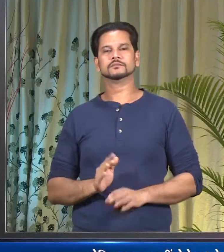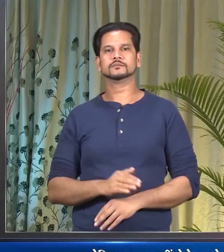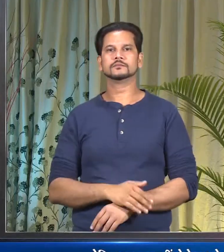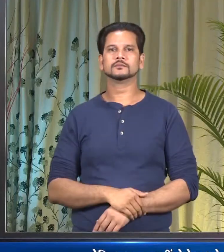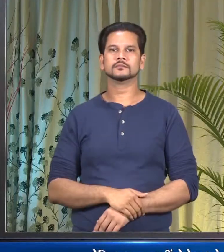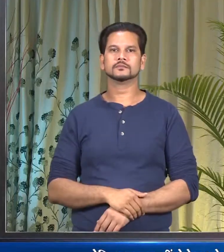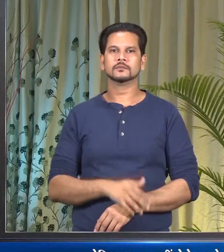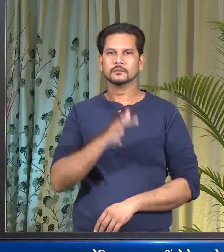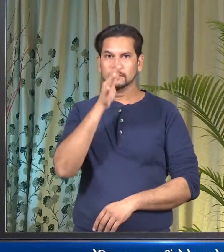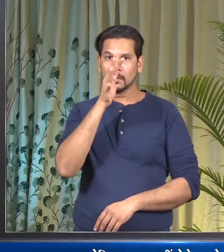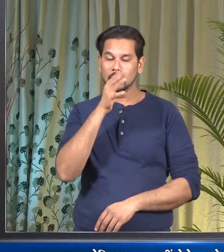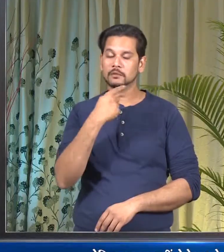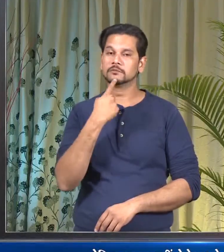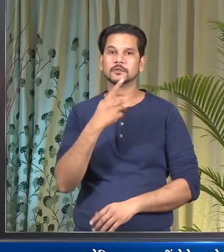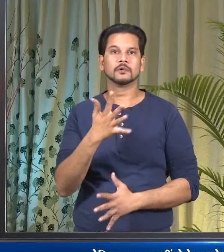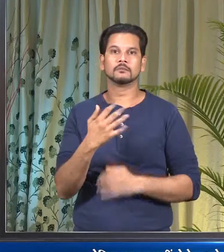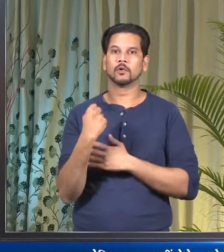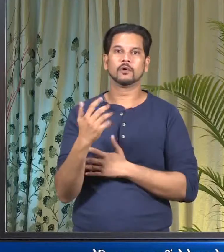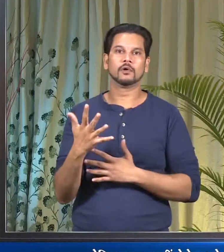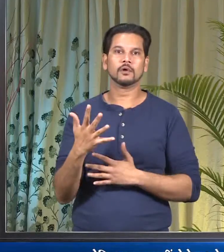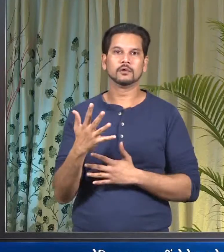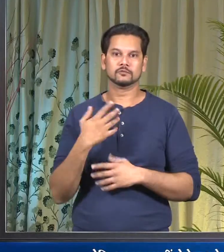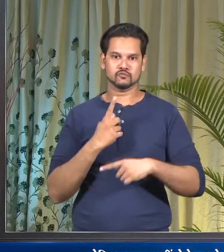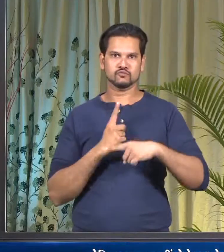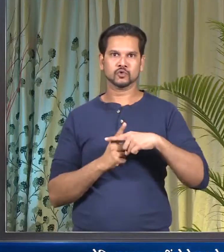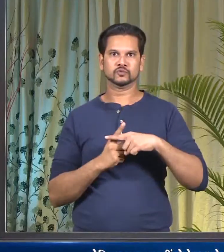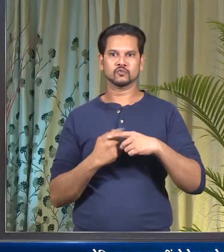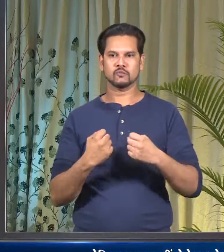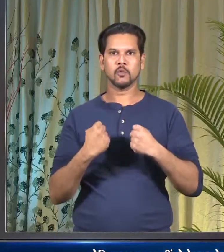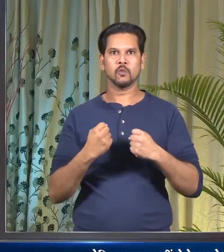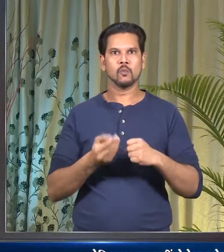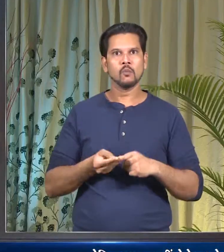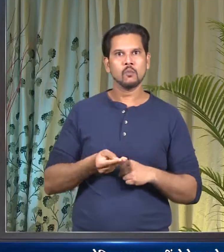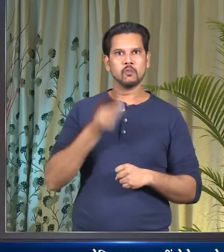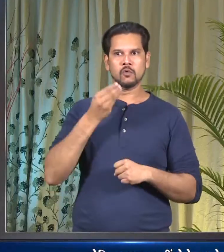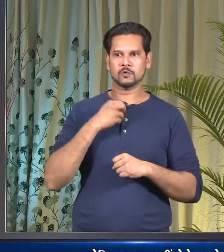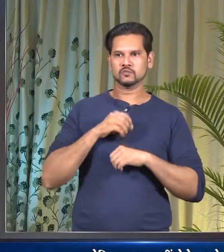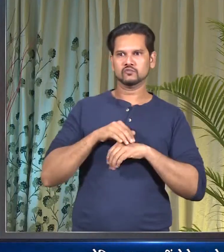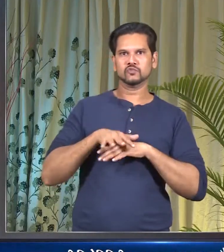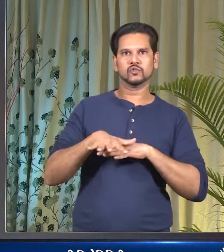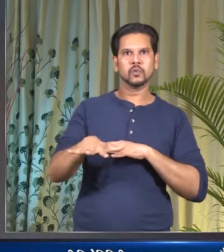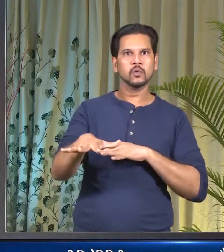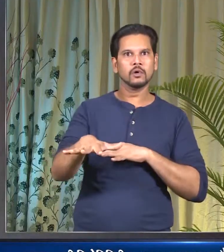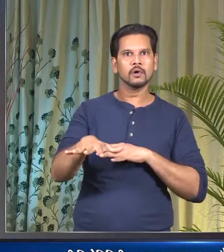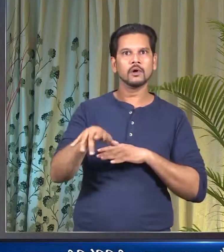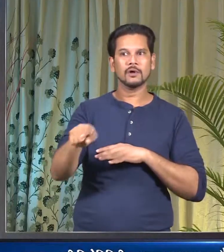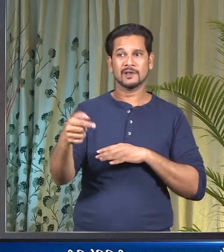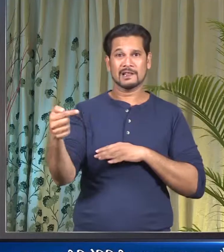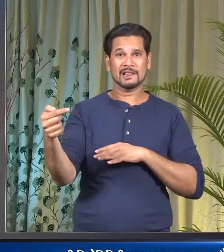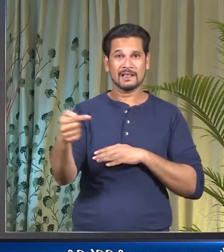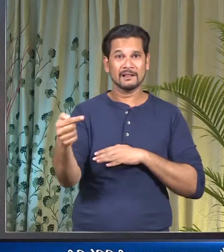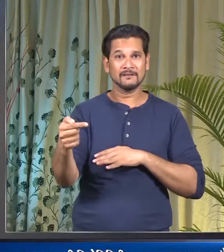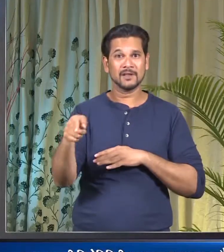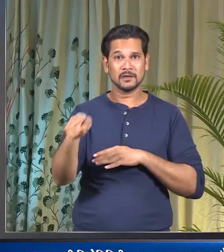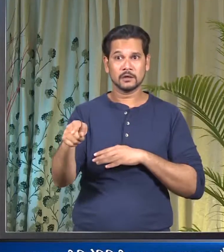जूट नहीं बोलेगा आपकी positivity का इतना प्रभाव तो पड़ता ही है अगर उसकी negativity